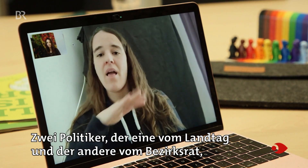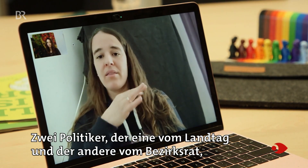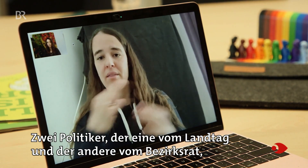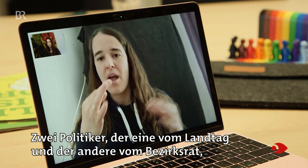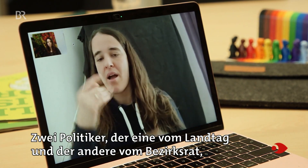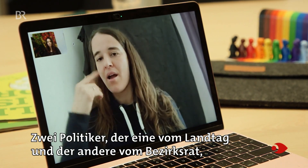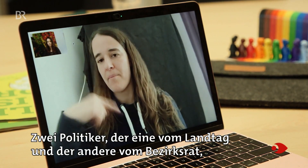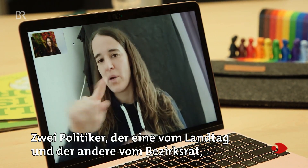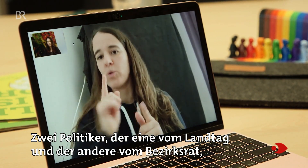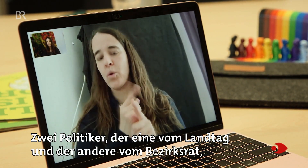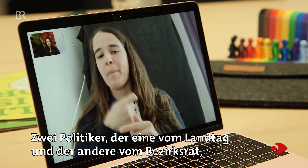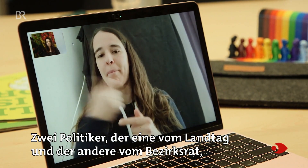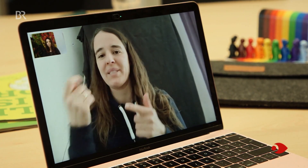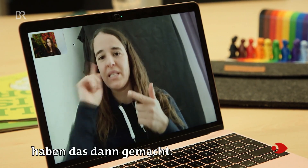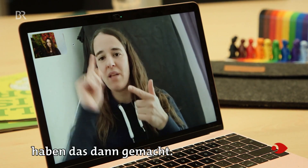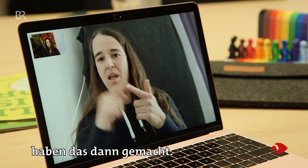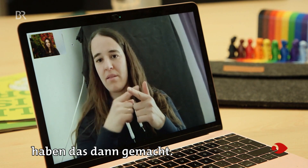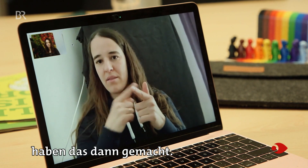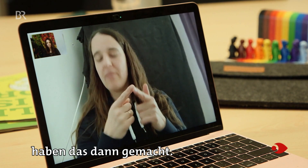und der andere vom Bezirksrat, haben das dann gemacht.